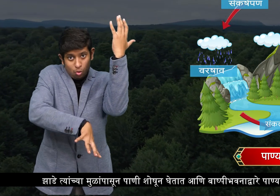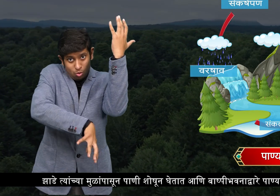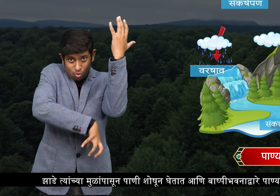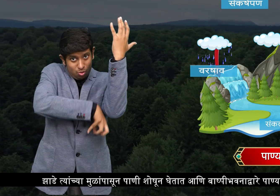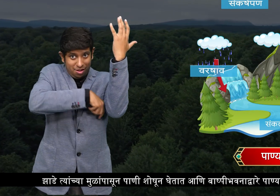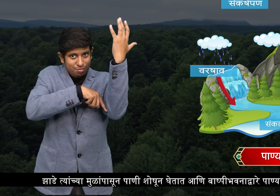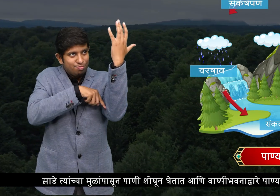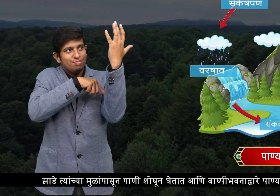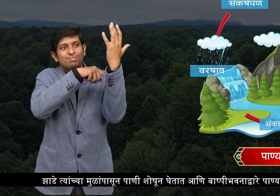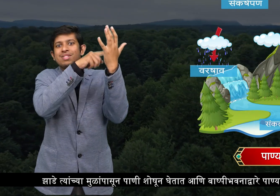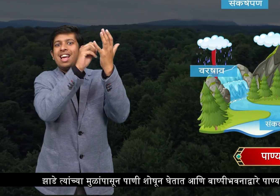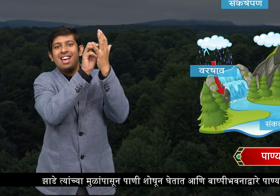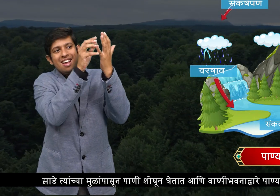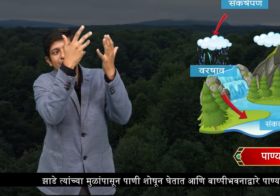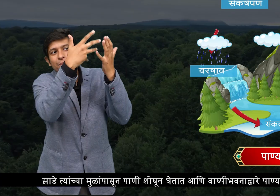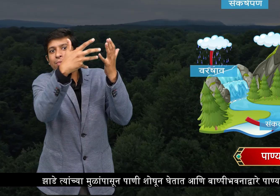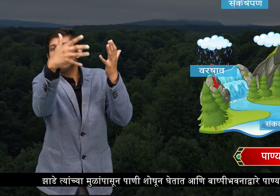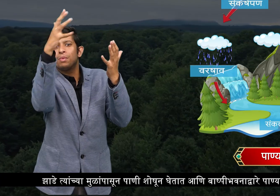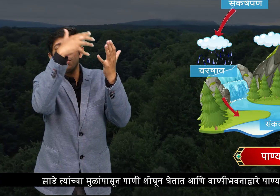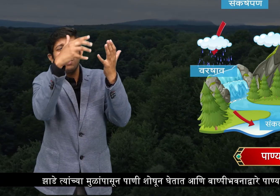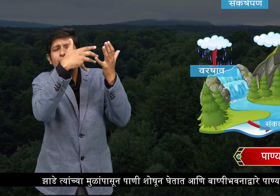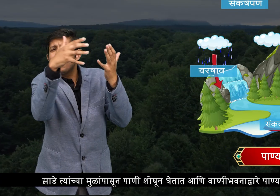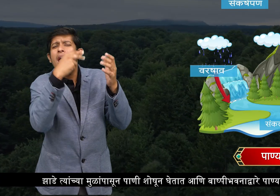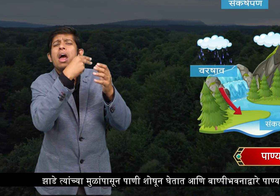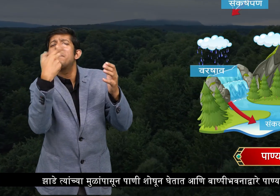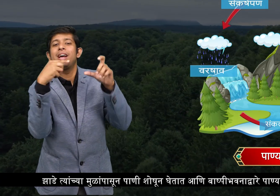बाष्पीभवनाद्वारे पाण्याची वाफ हवेत सोडतात.